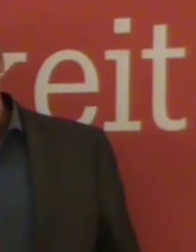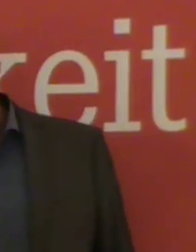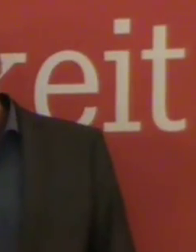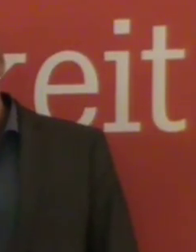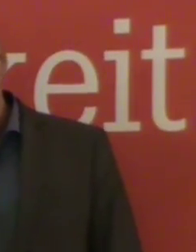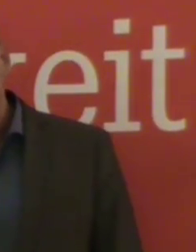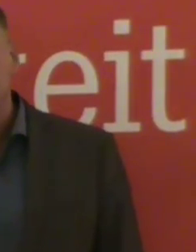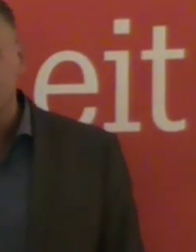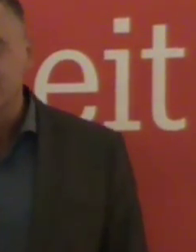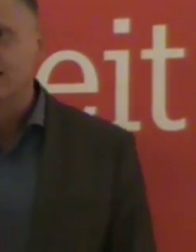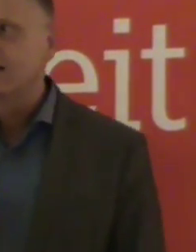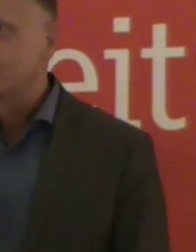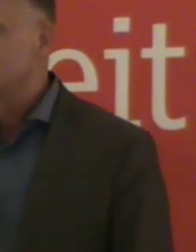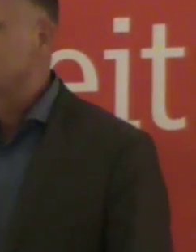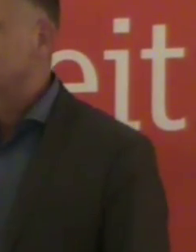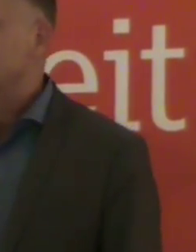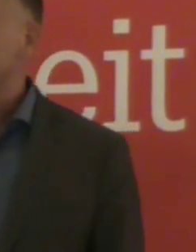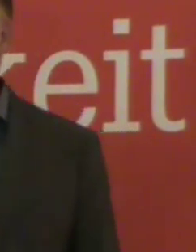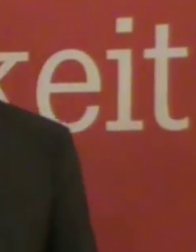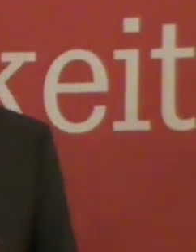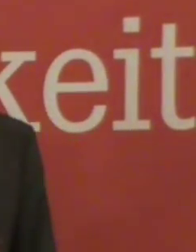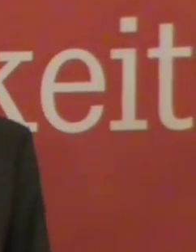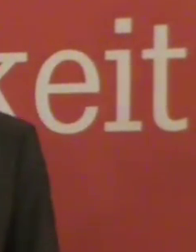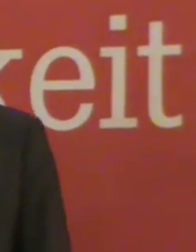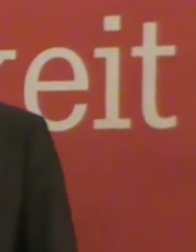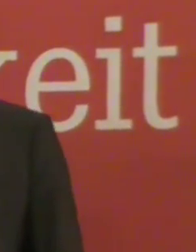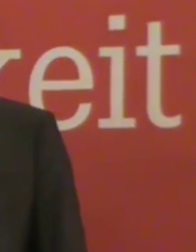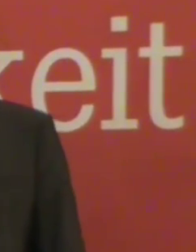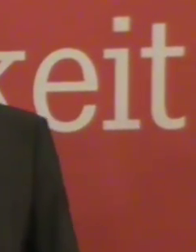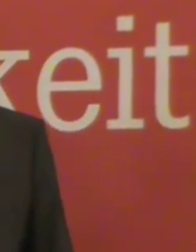es ja Herausforderungen im vergangenen Jahr, die in unserem Land zu tragen waren,